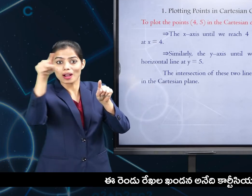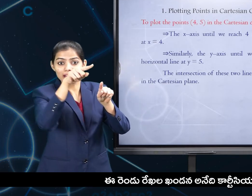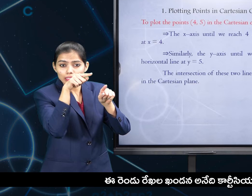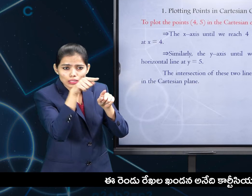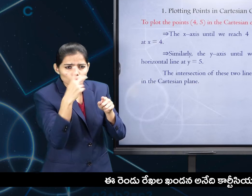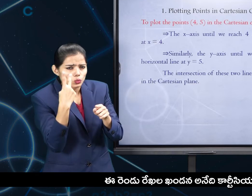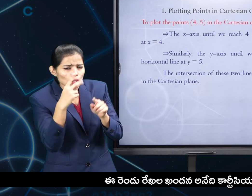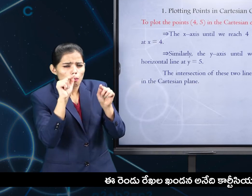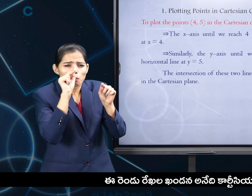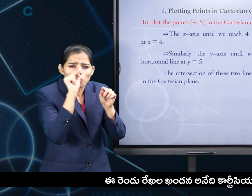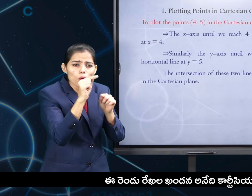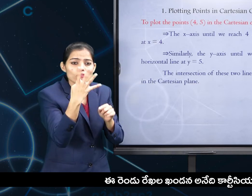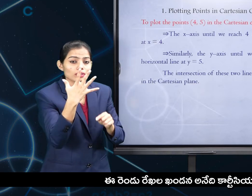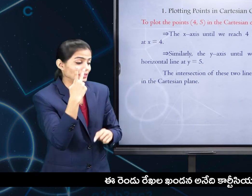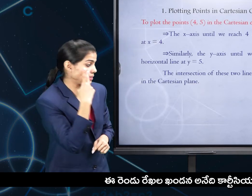4, 5 స్థానం.